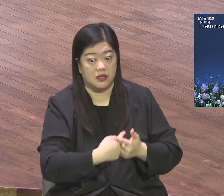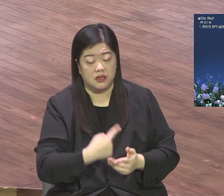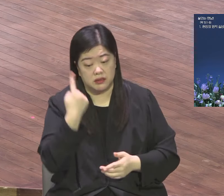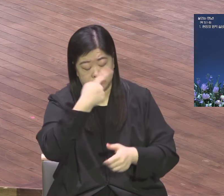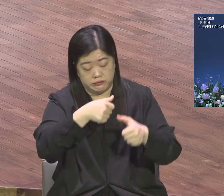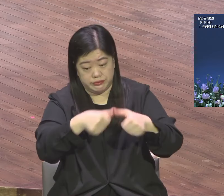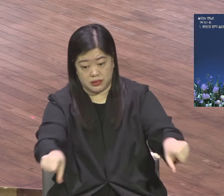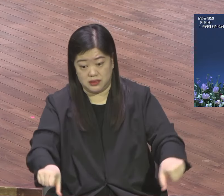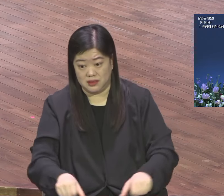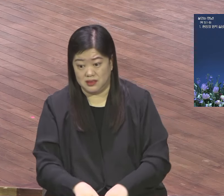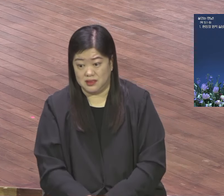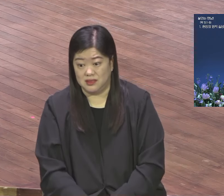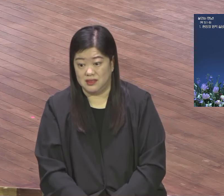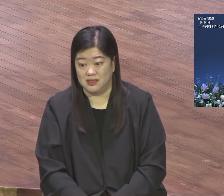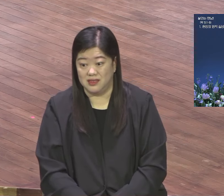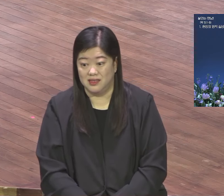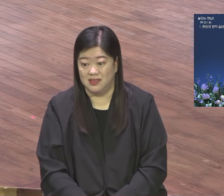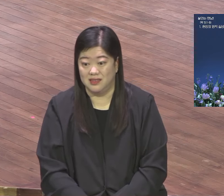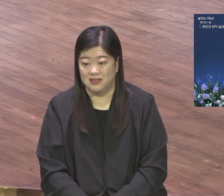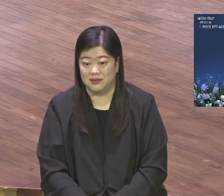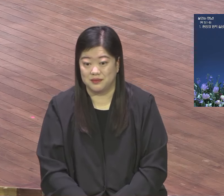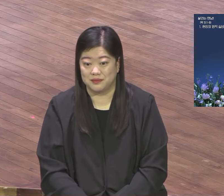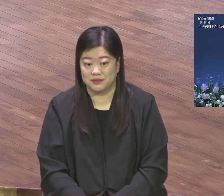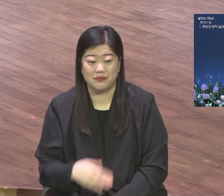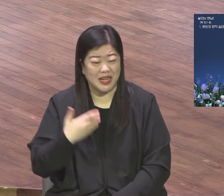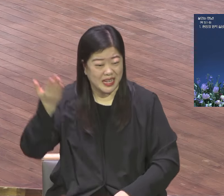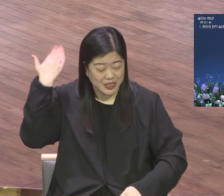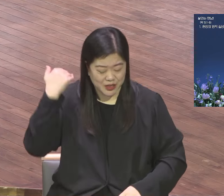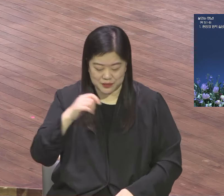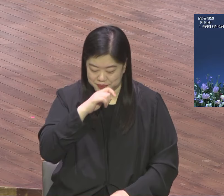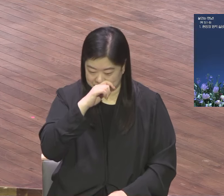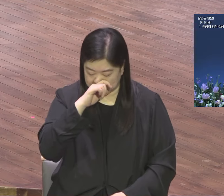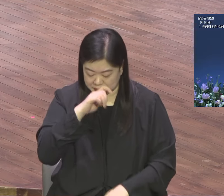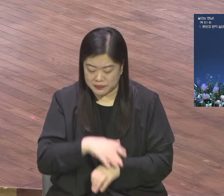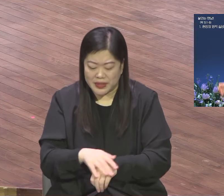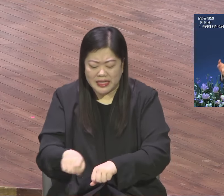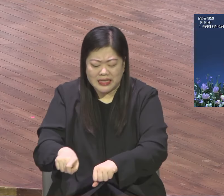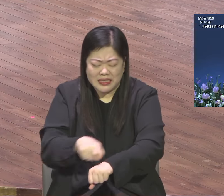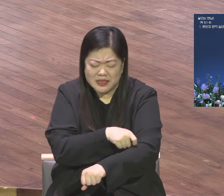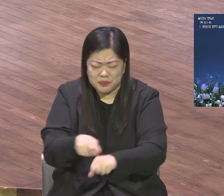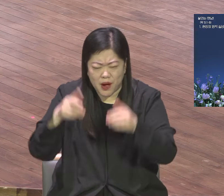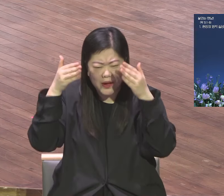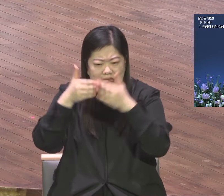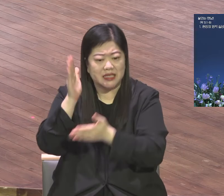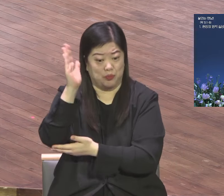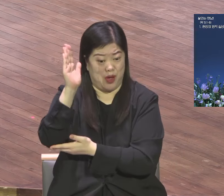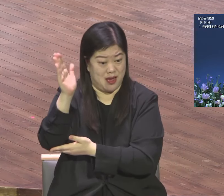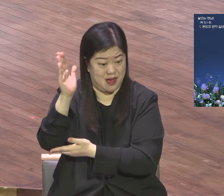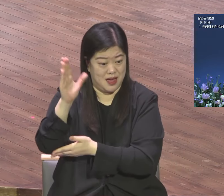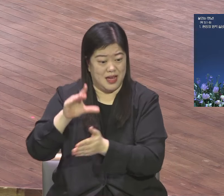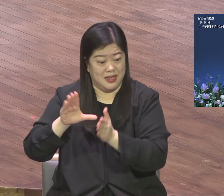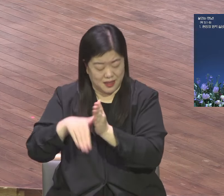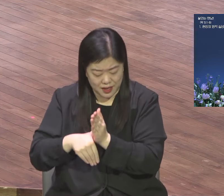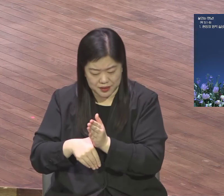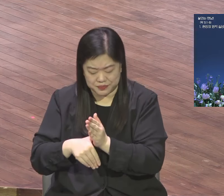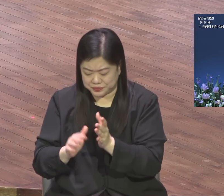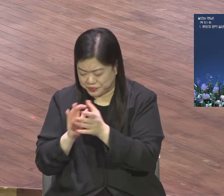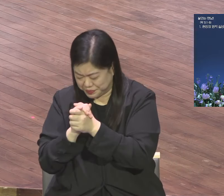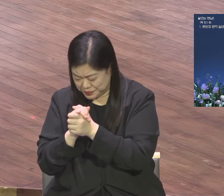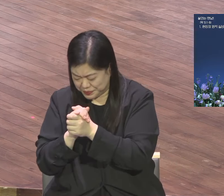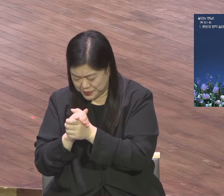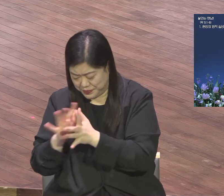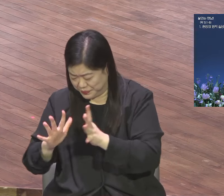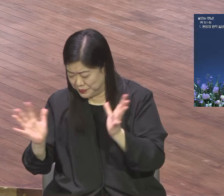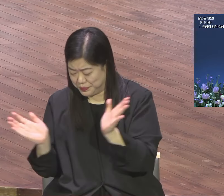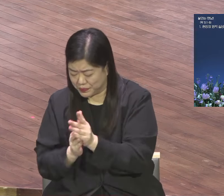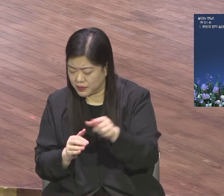귀신을 쫓으라는 특별 집회를 하는데 매일 밤 하는데. 귀신 잡고 좀 나가주면 좋을 텐데 안 나간단